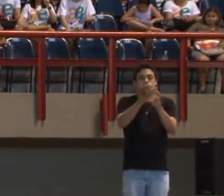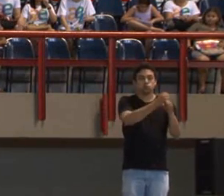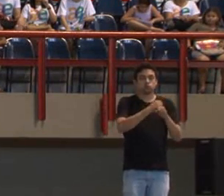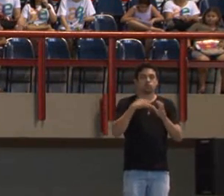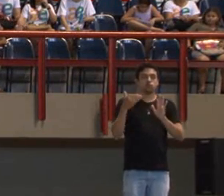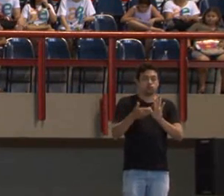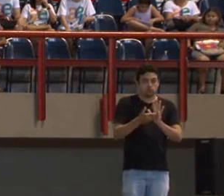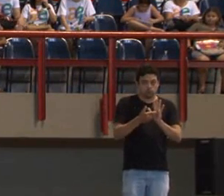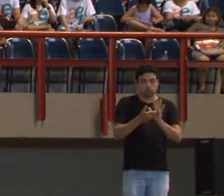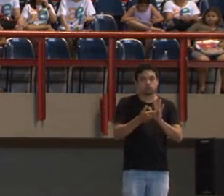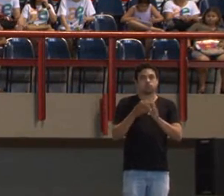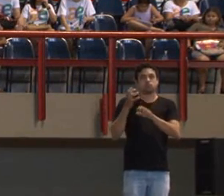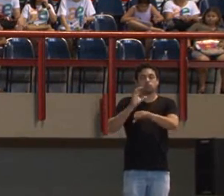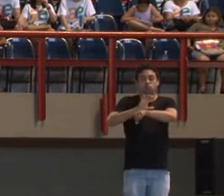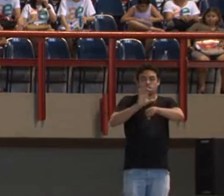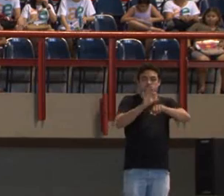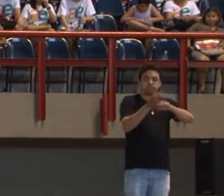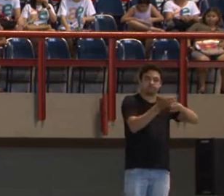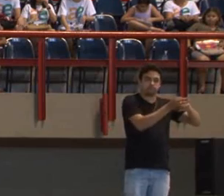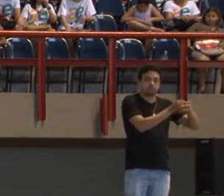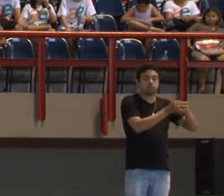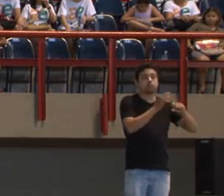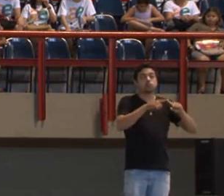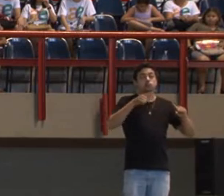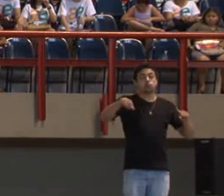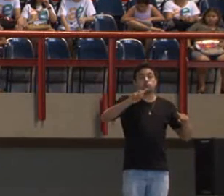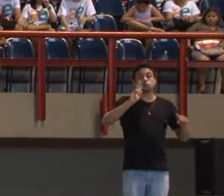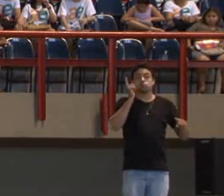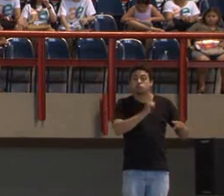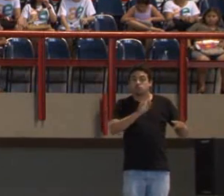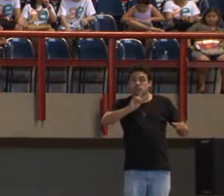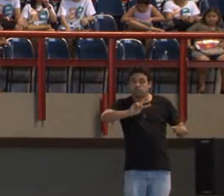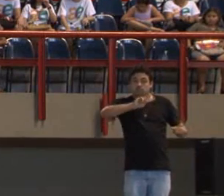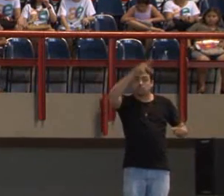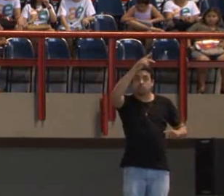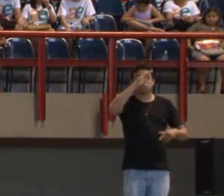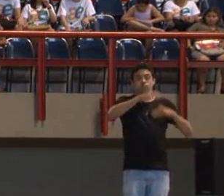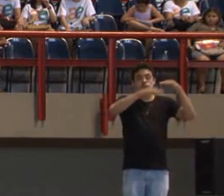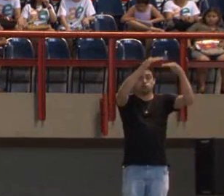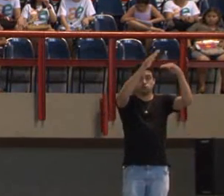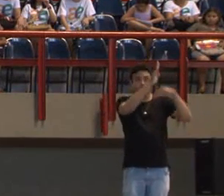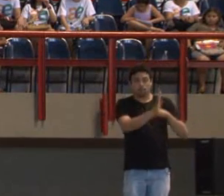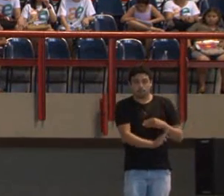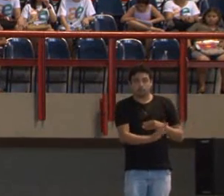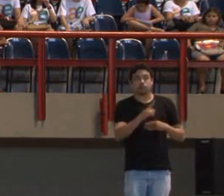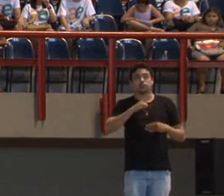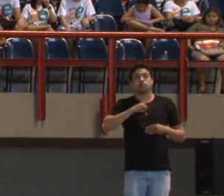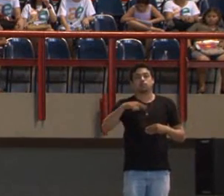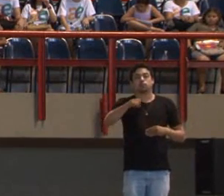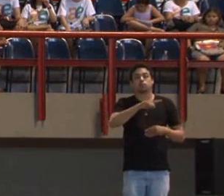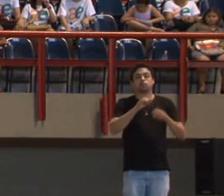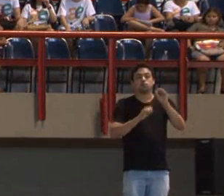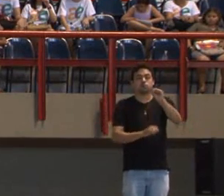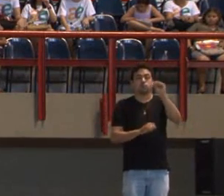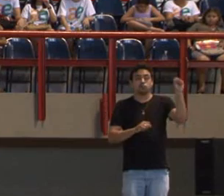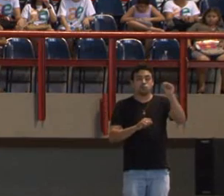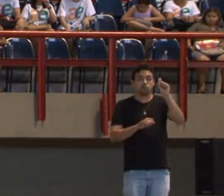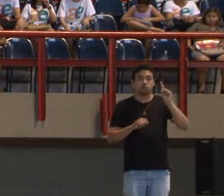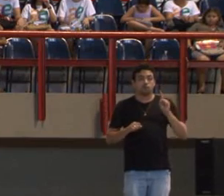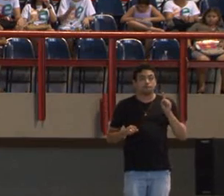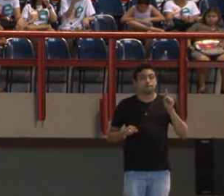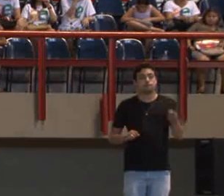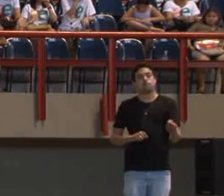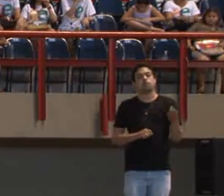Para que nós nos tornemos um país desenvolvido, nós precisamos de 88